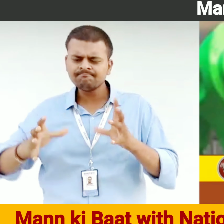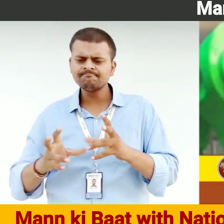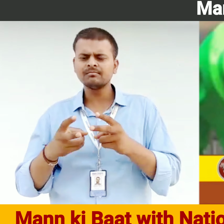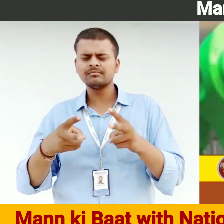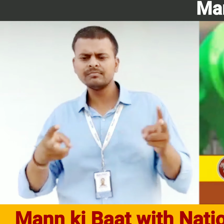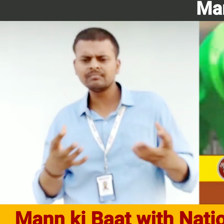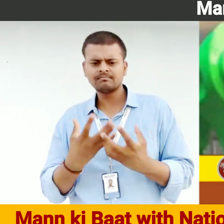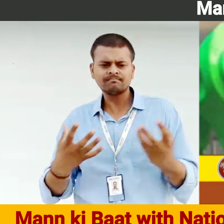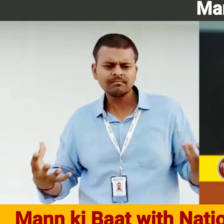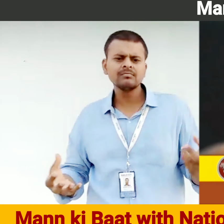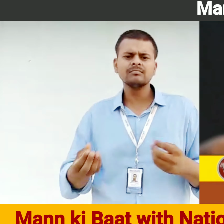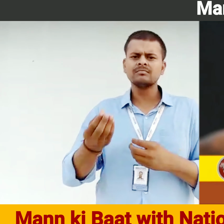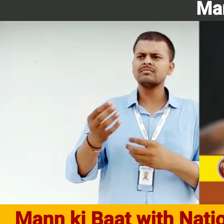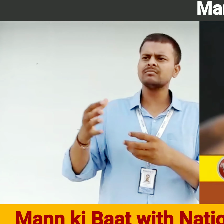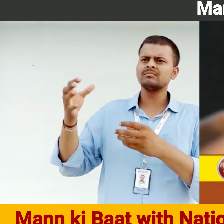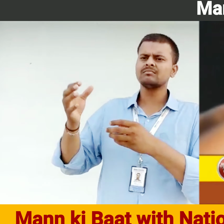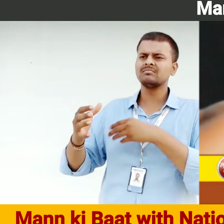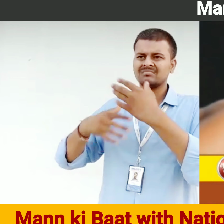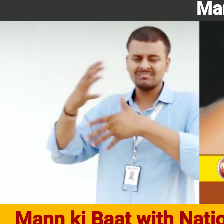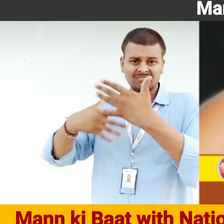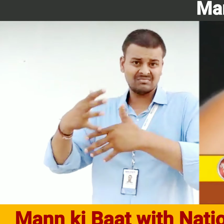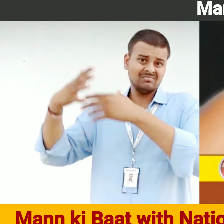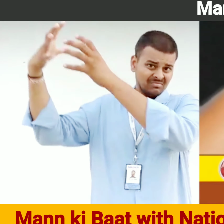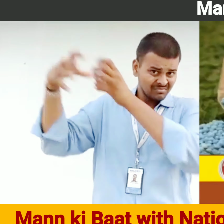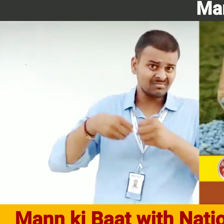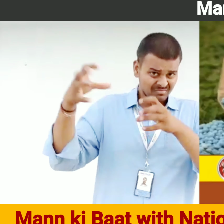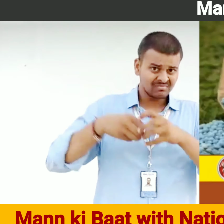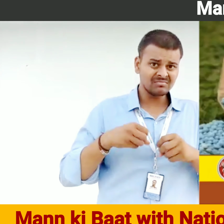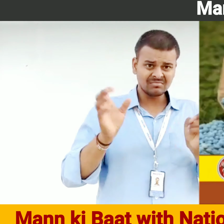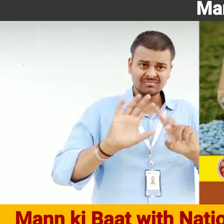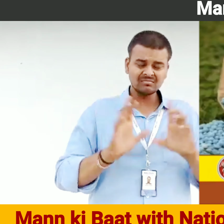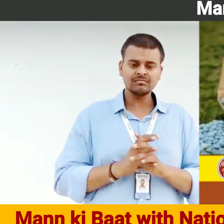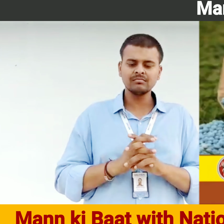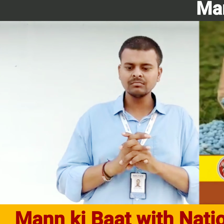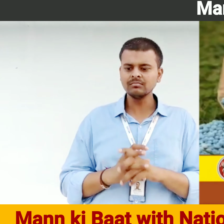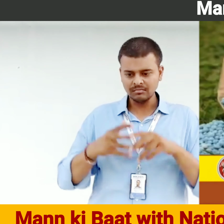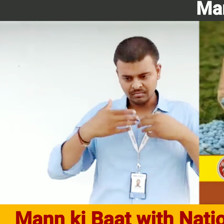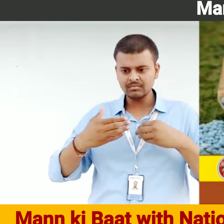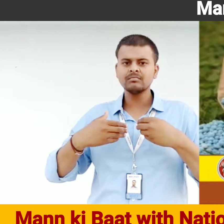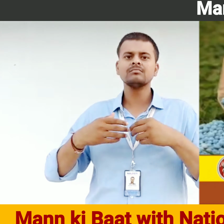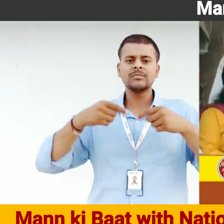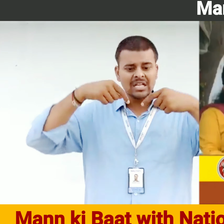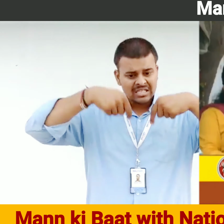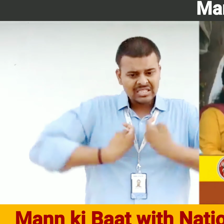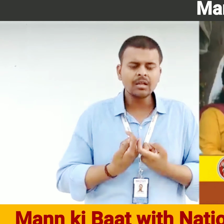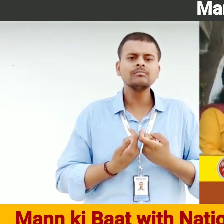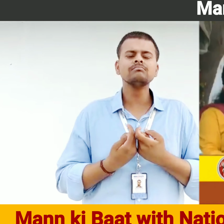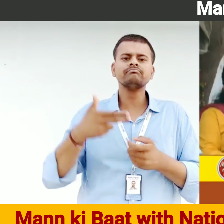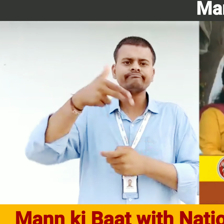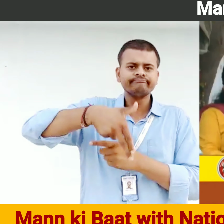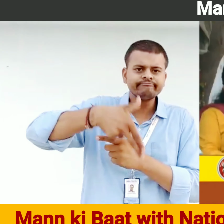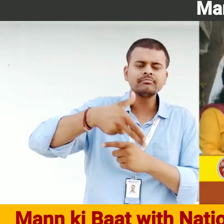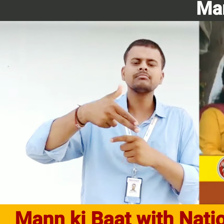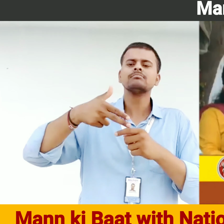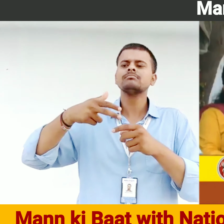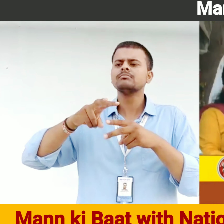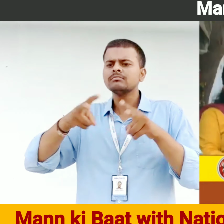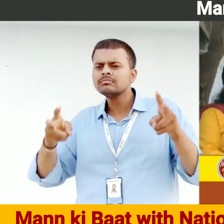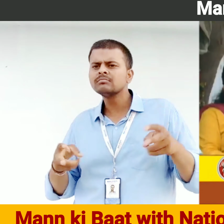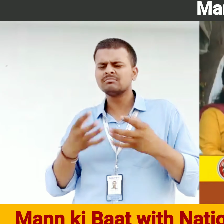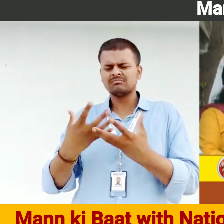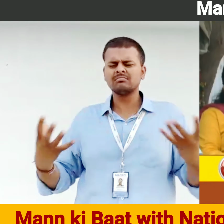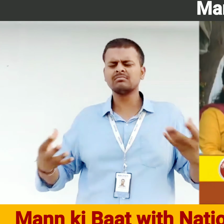का आयात हो या फिर खाद्य तेल का आयात हो। मैं उनकी भावनाओं को समझता हूं। हमारे देश में कितनी